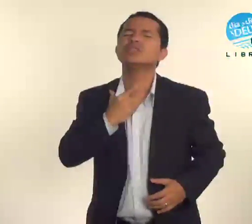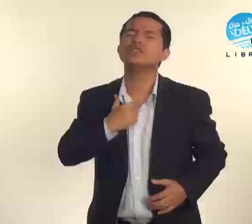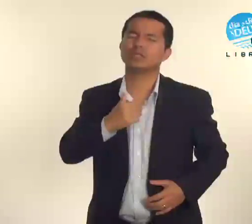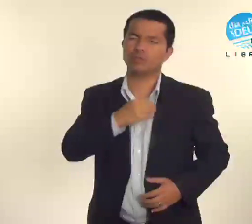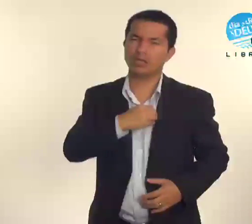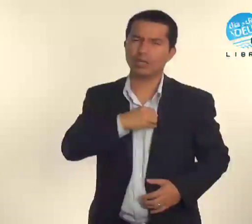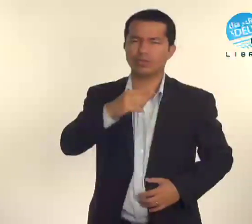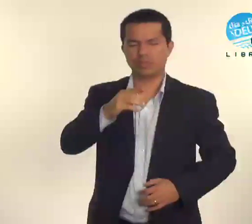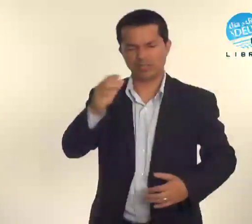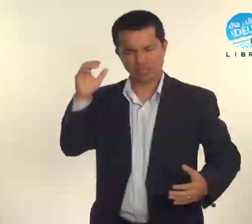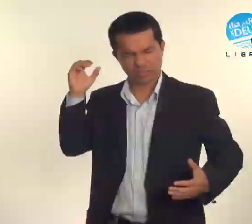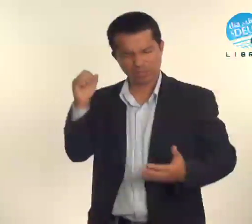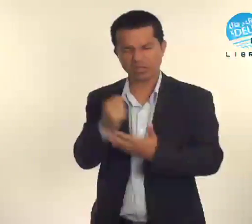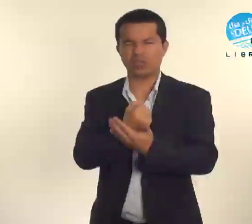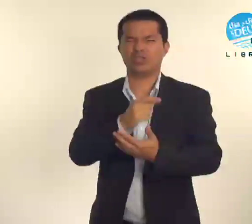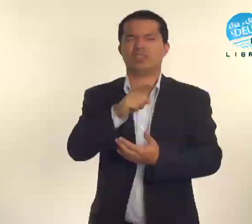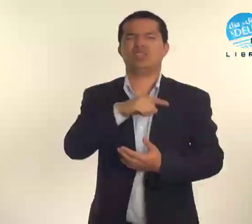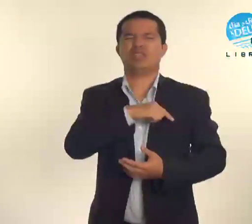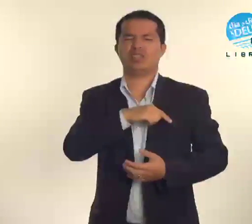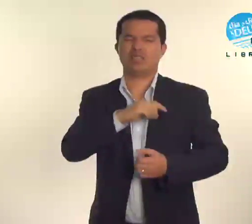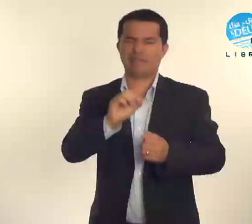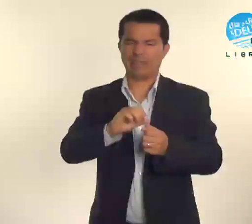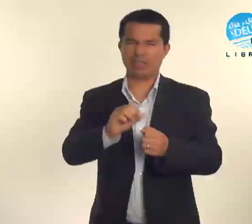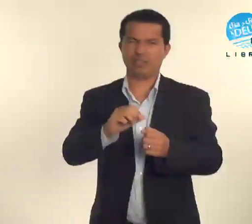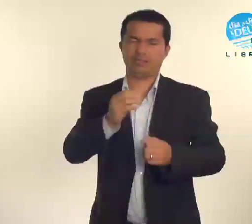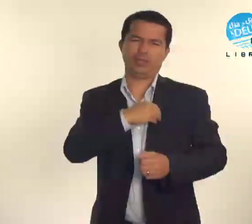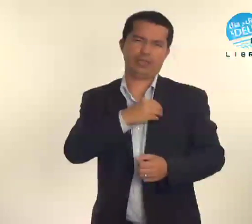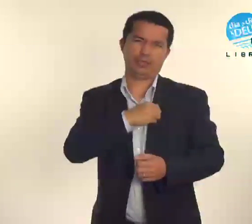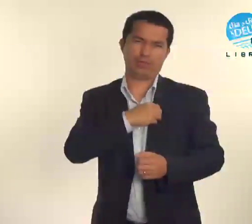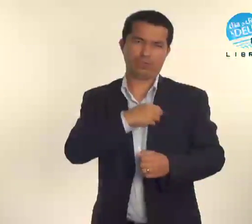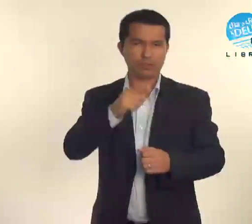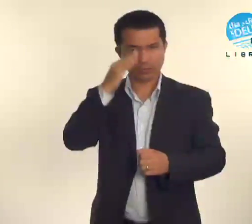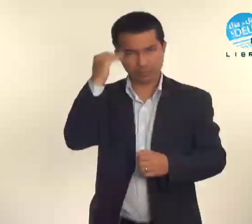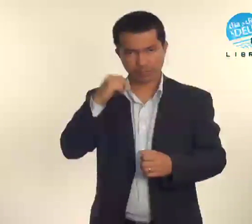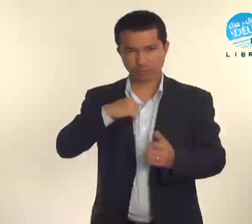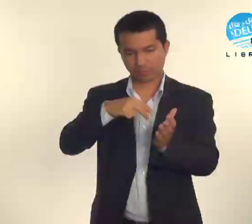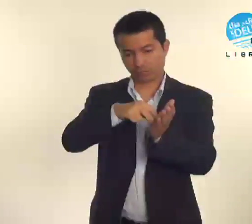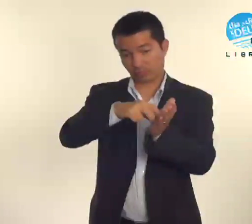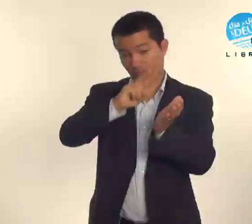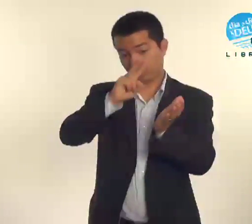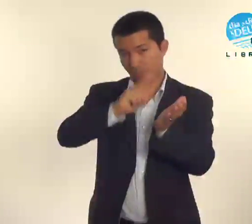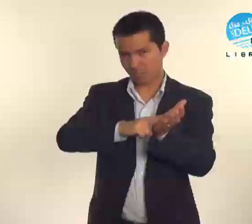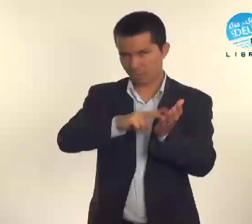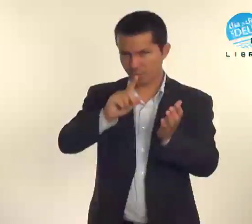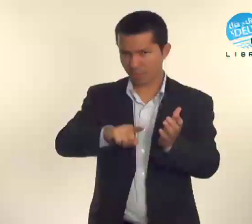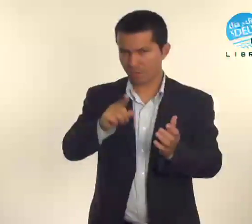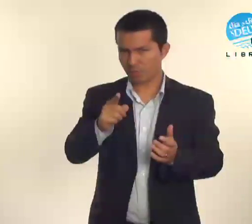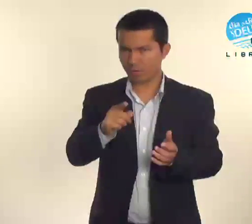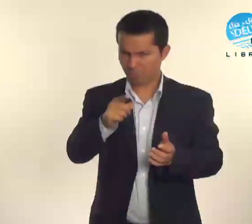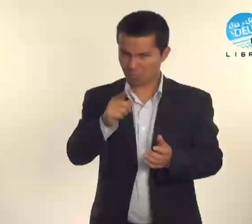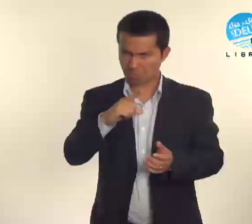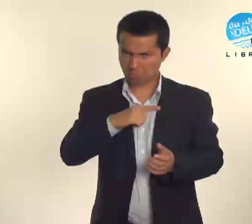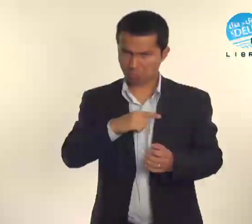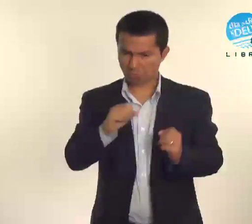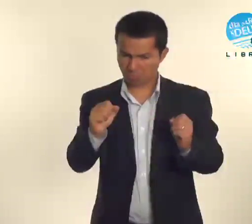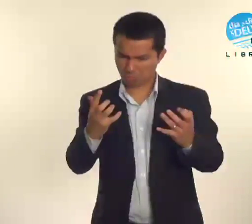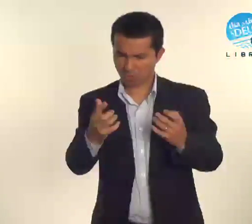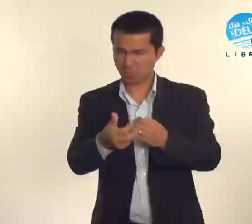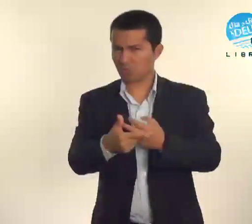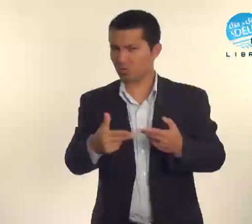pecado. Então a queda não é tão acidente assim. Ela, na verdade, representa o efeito do